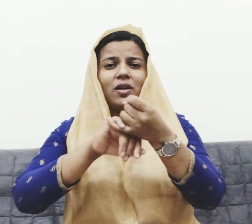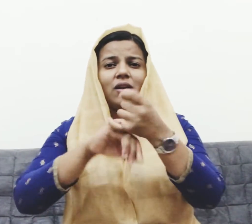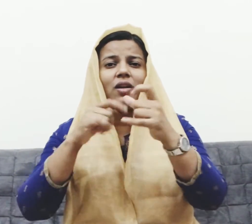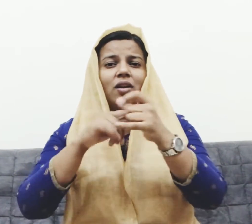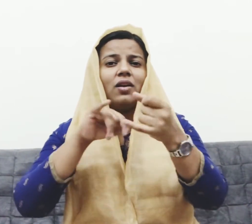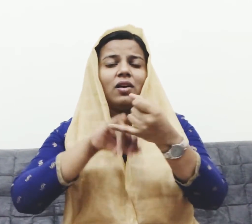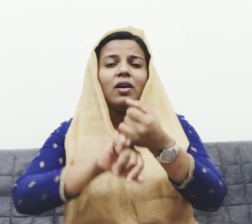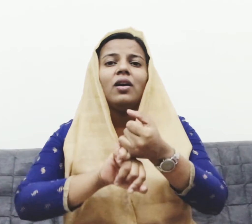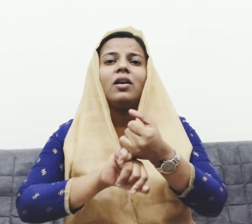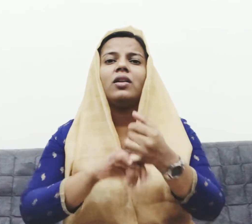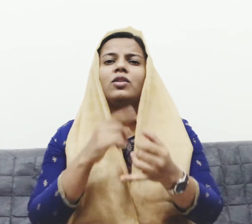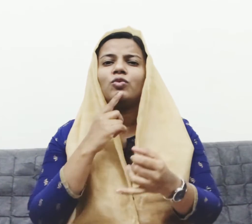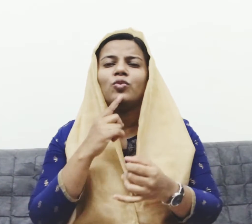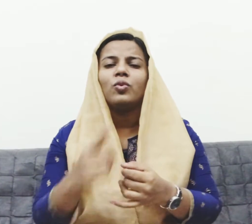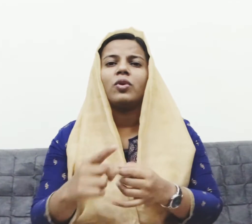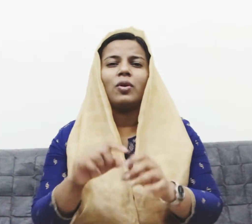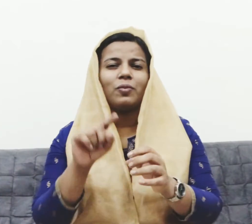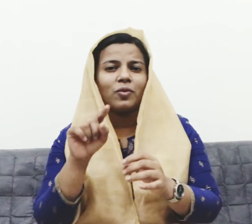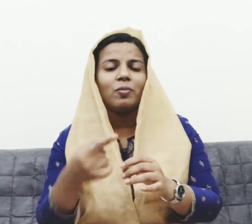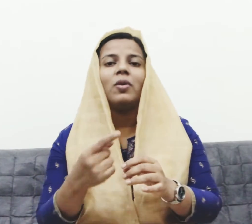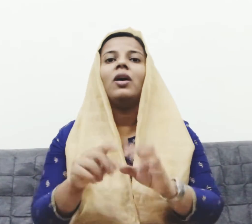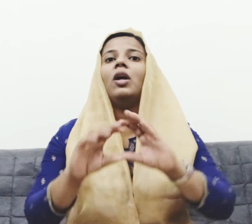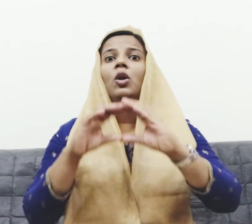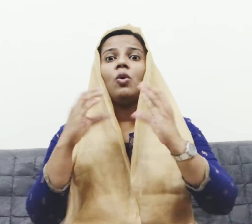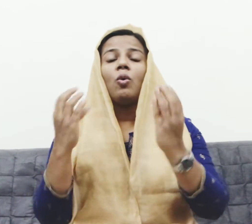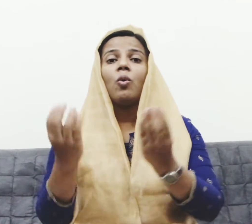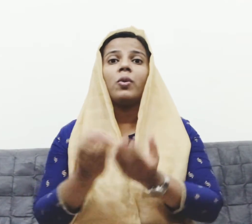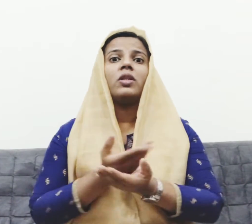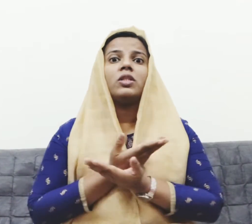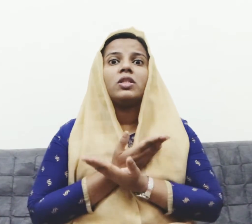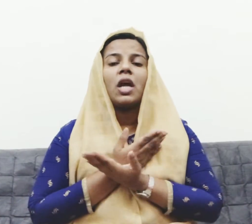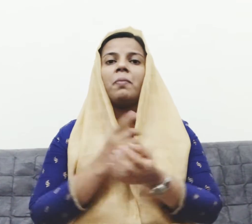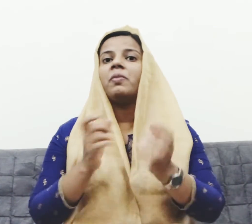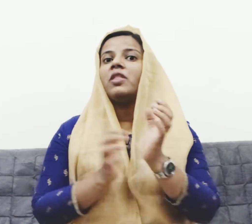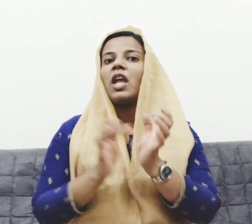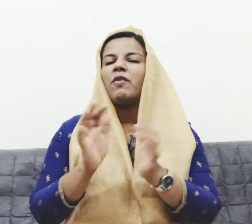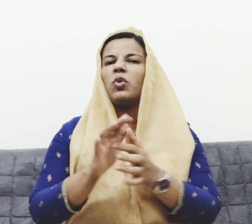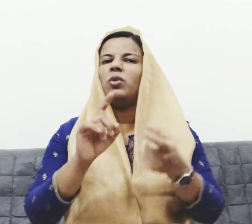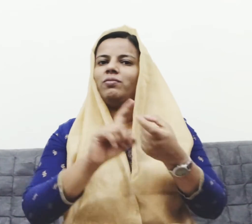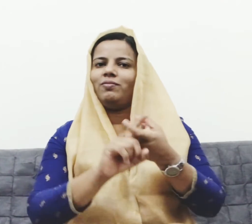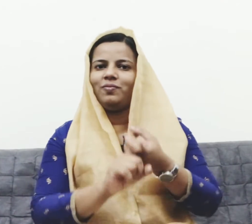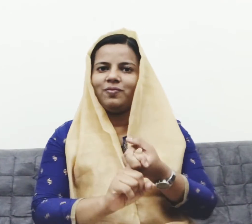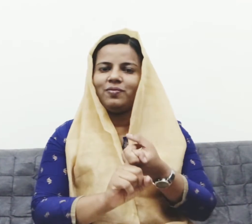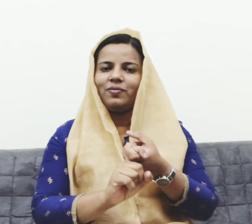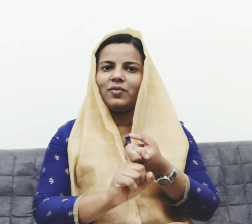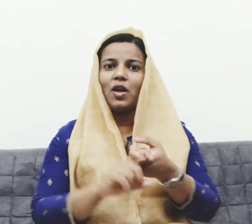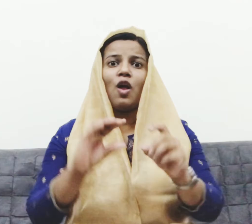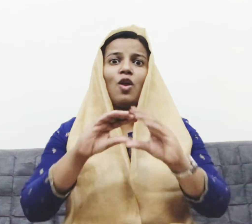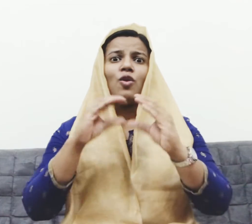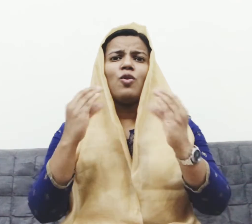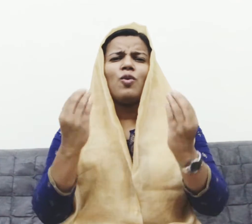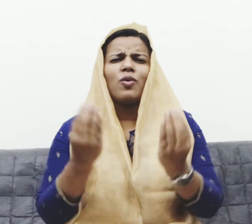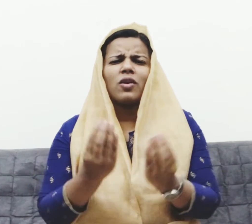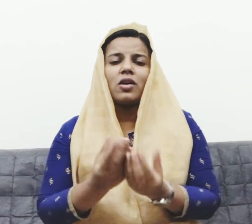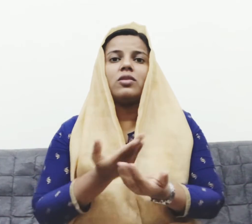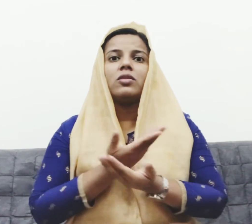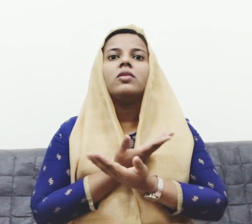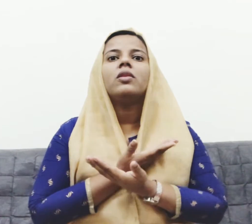ലോകസ്നേഹം ദൈവത്തോട് ശത്രുത്വമാകുന്നു എന്ന് നിങ്ങൾ അറിയുന്നില്ലയോ? ആകെ ലോകത്തിൻ്റെ സ്നേഹിതന്മാർ